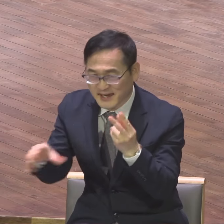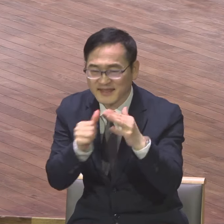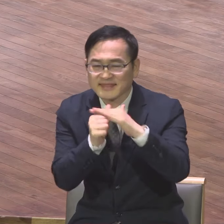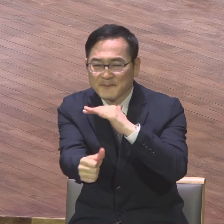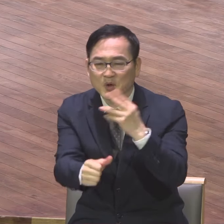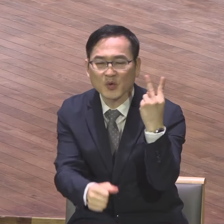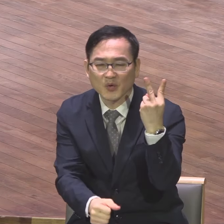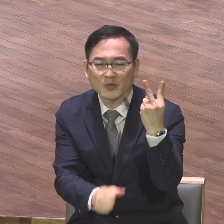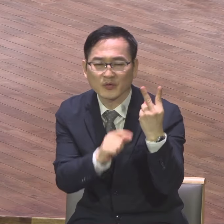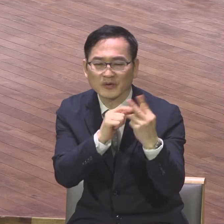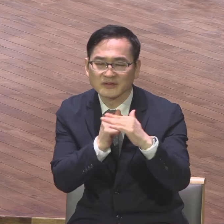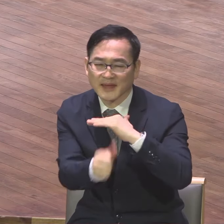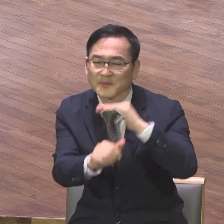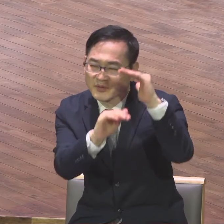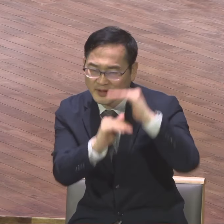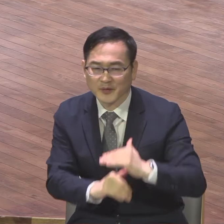강령이니라.